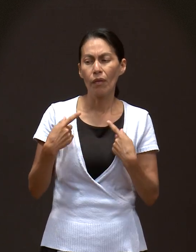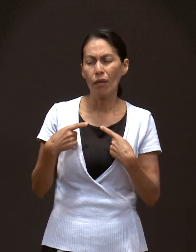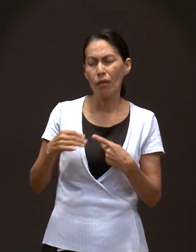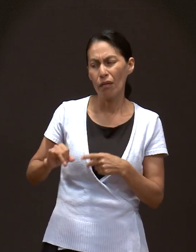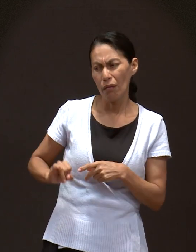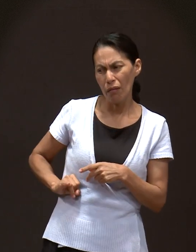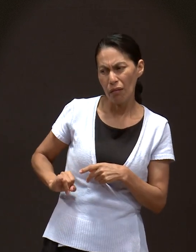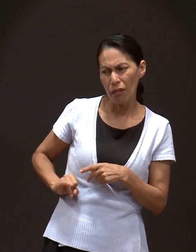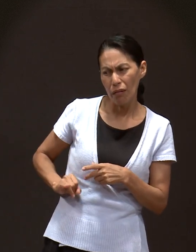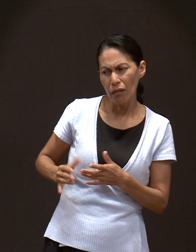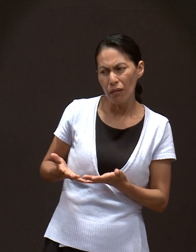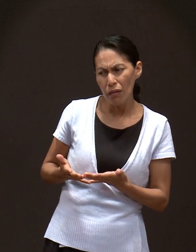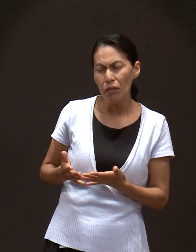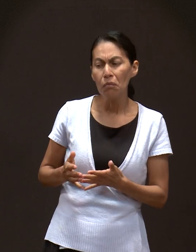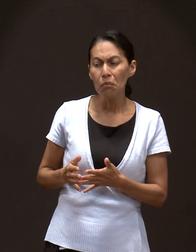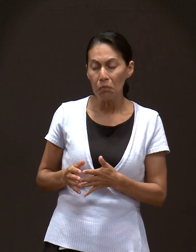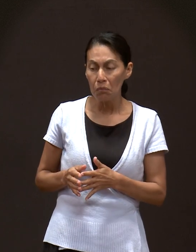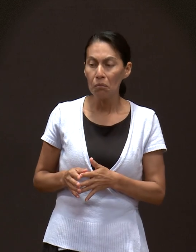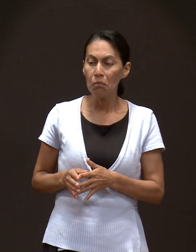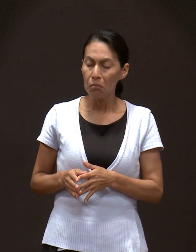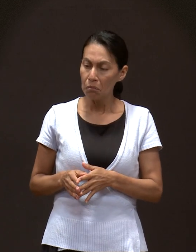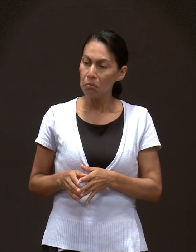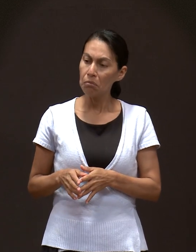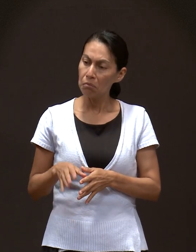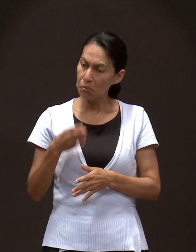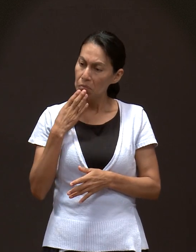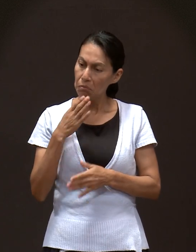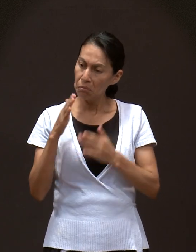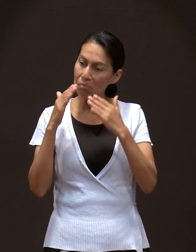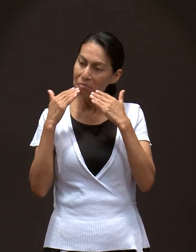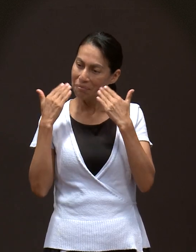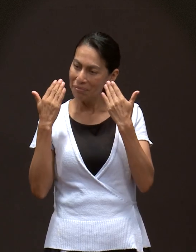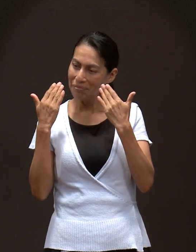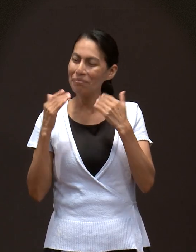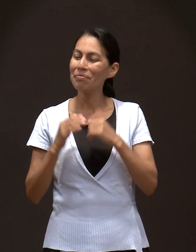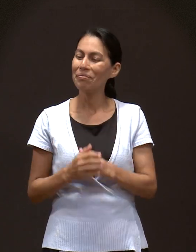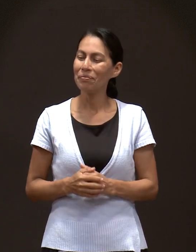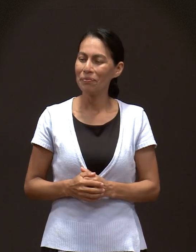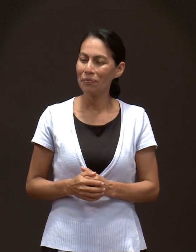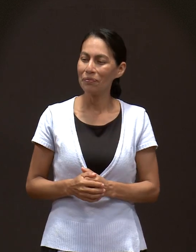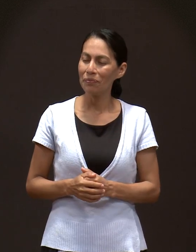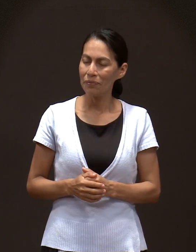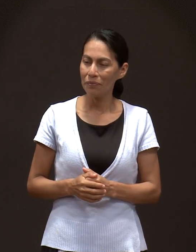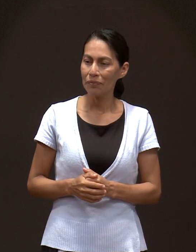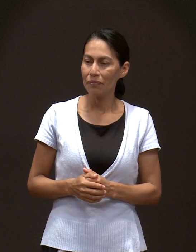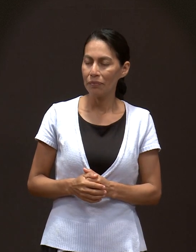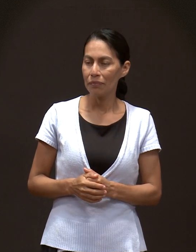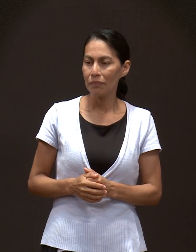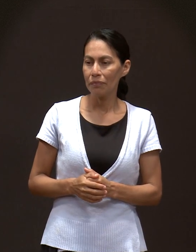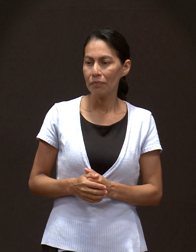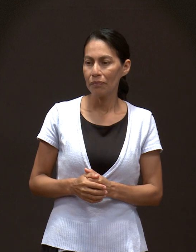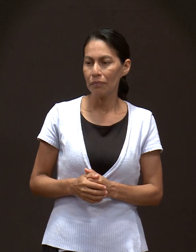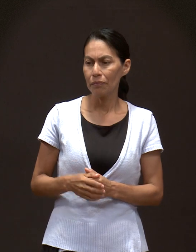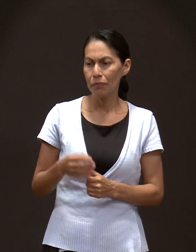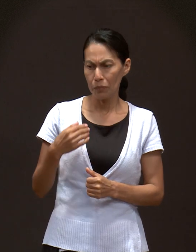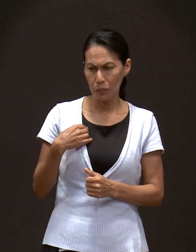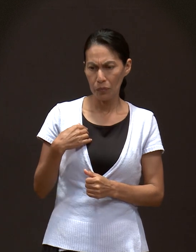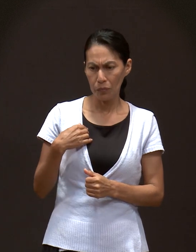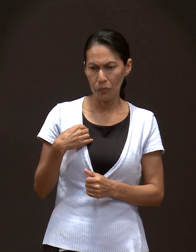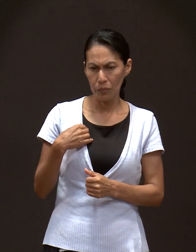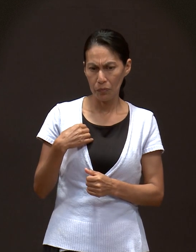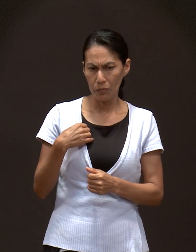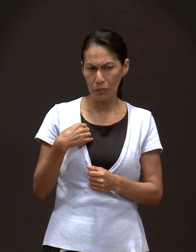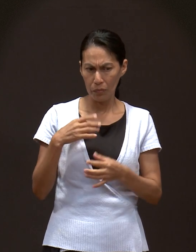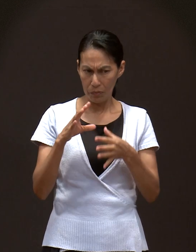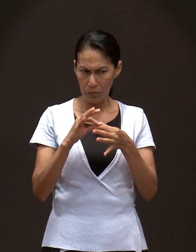ellos se veían muy, muy interesados. Ellos se veían receptivos y sonrientes. Y